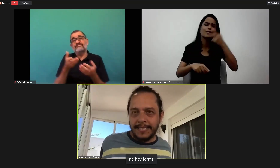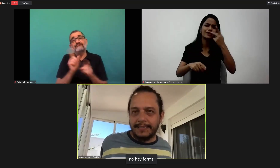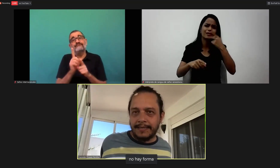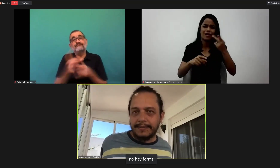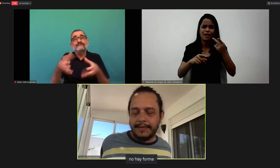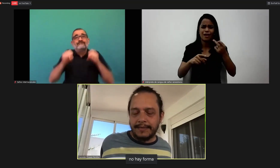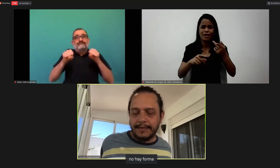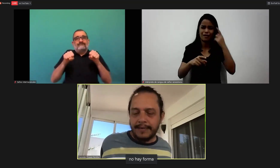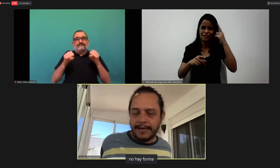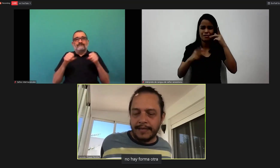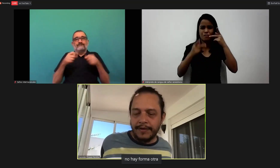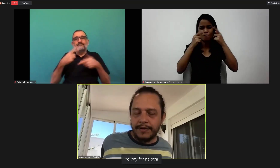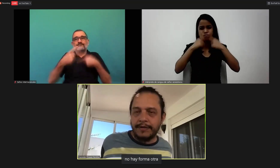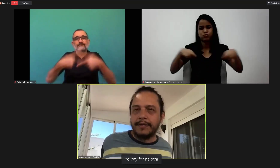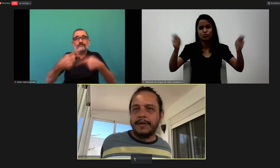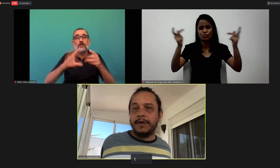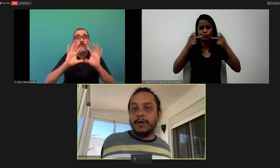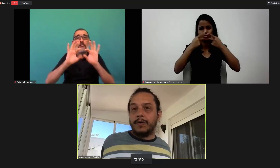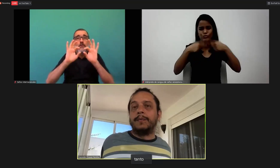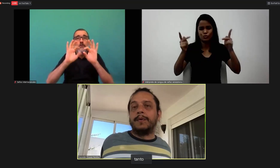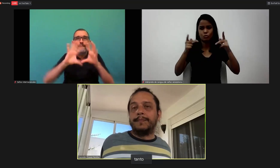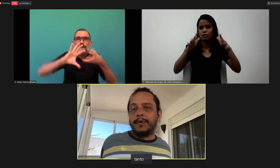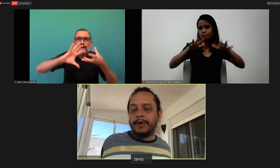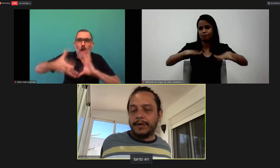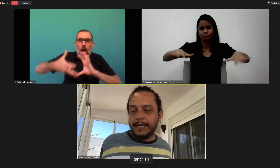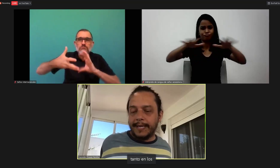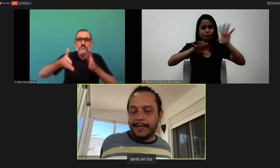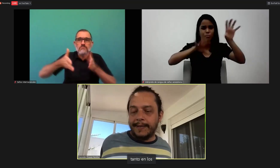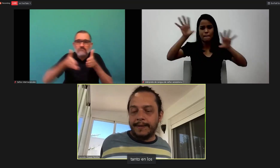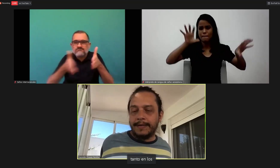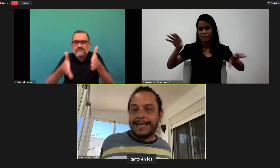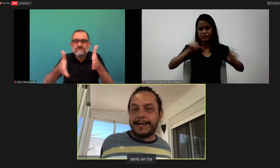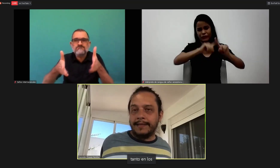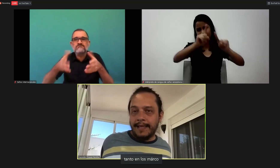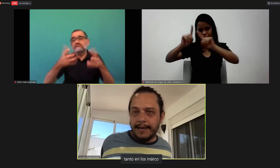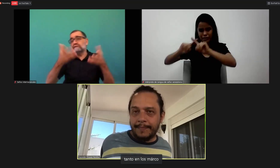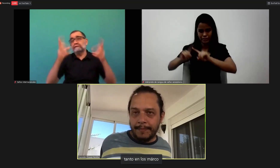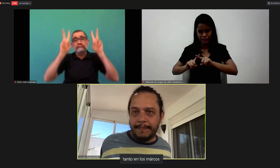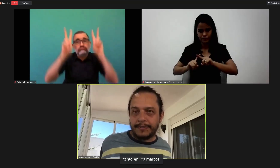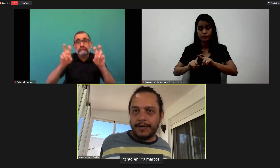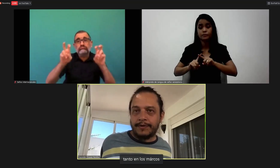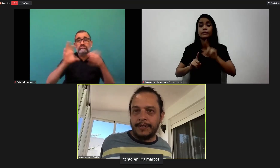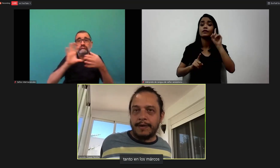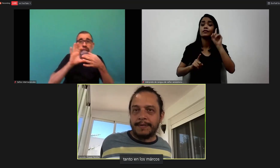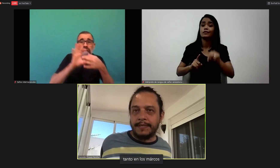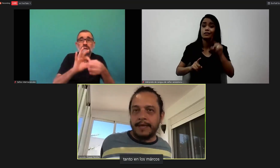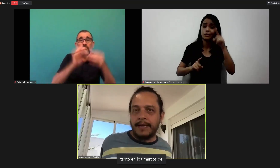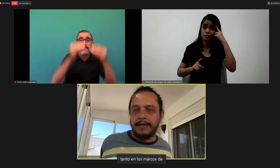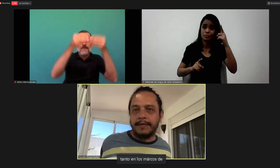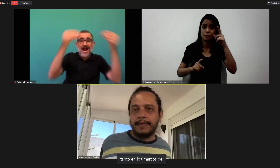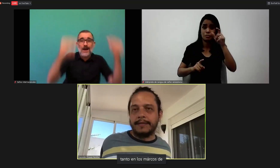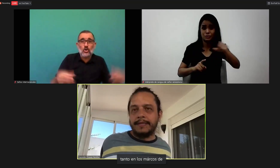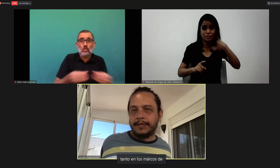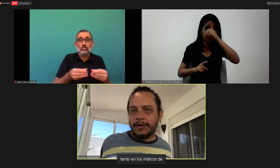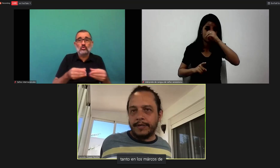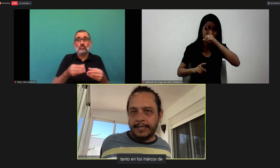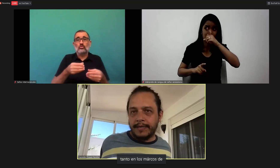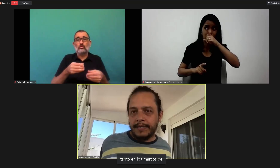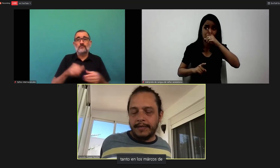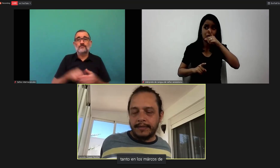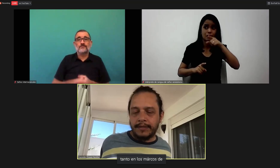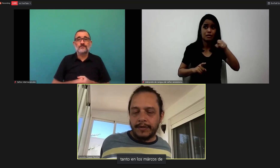que existen en la región, como por la realidad de las propias personas con discapacidad